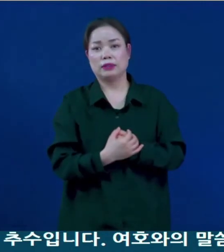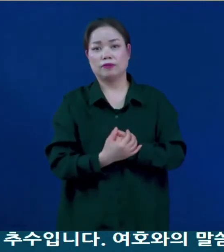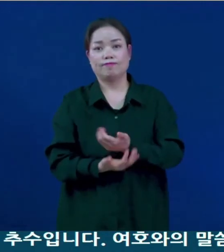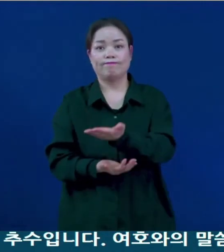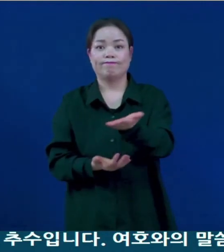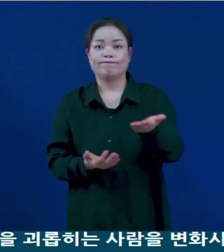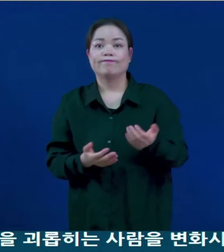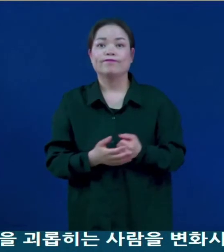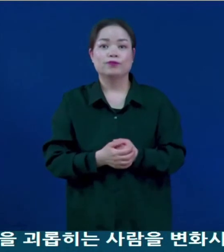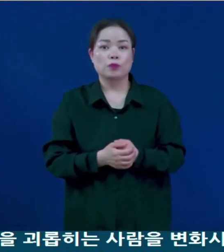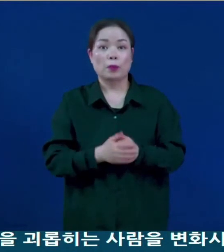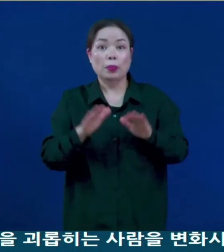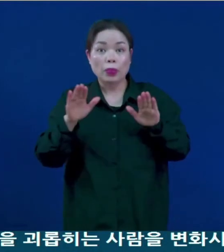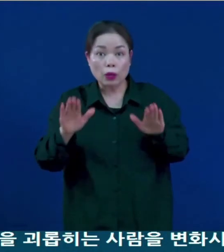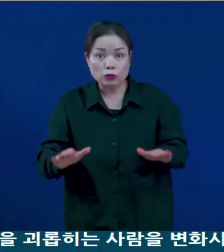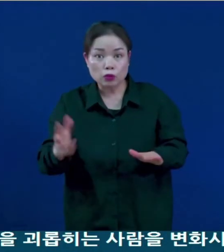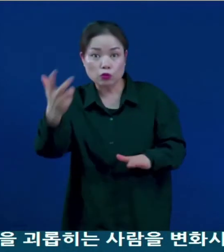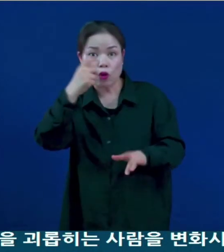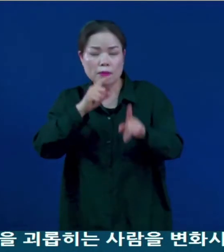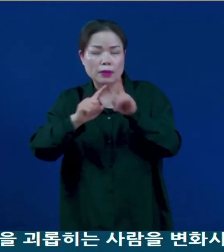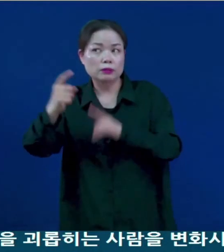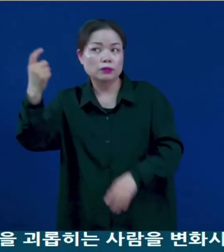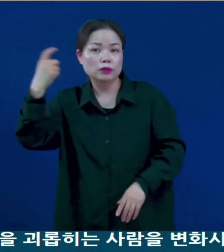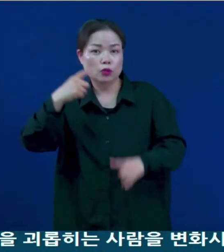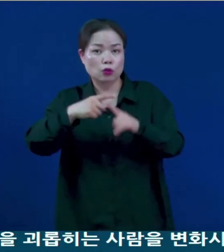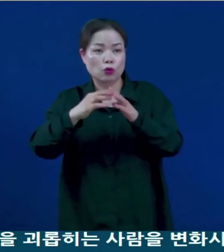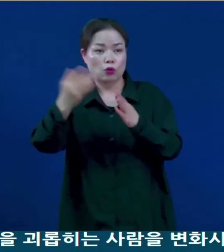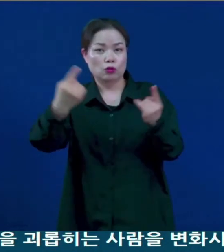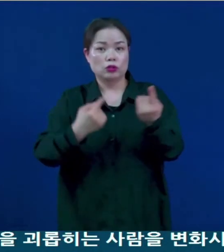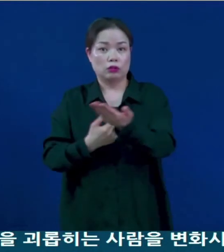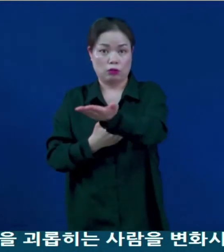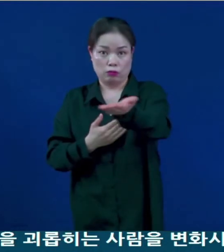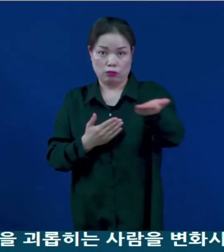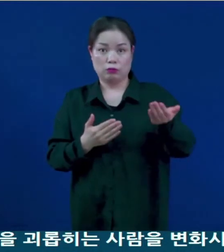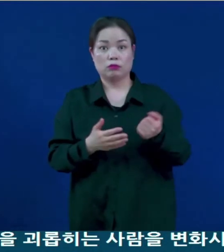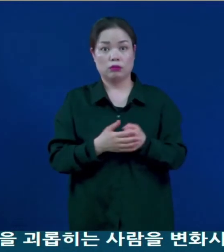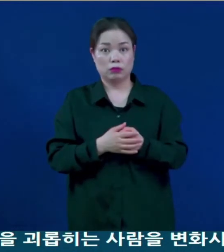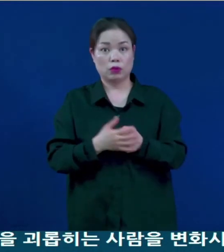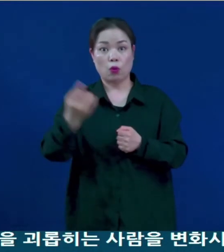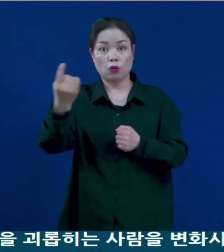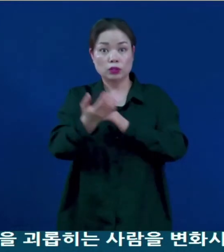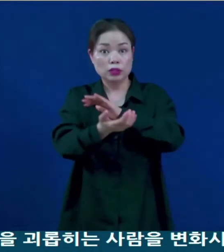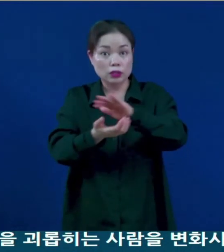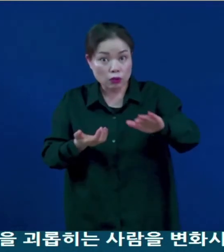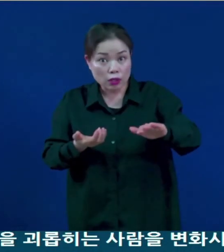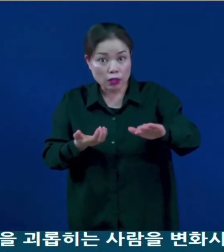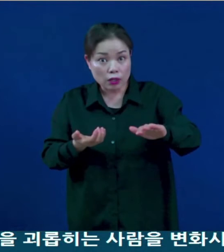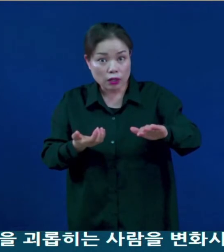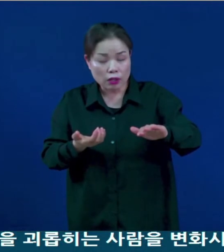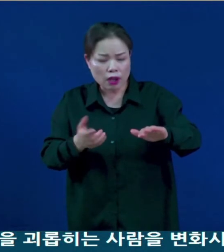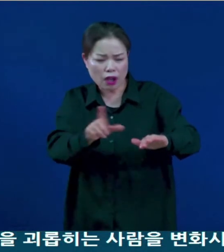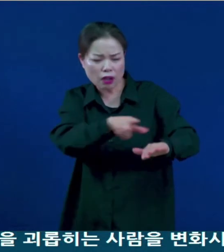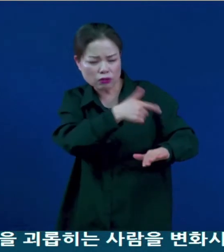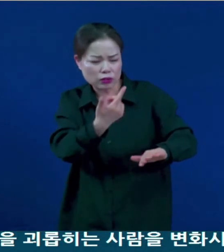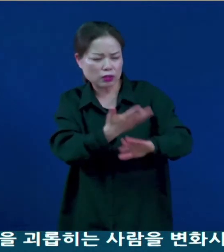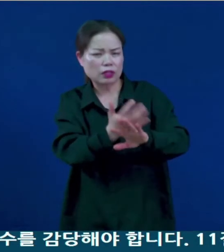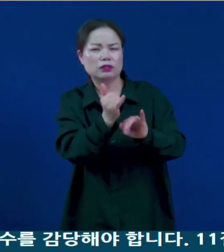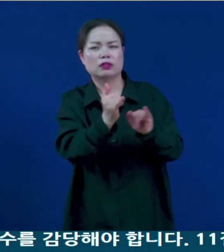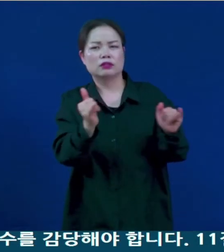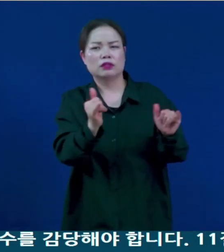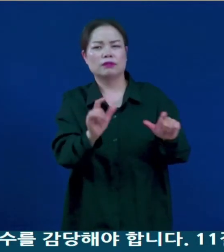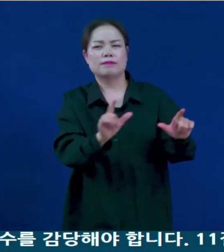여러분, 오늘 이렇게 여호와의 말씀을 들으러 교회에 오신 여러분, 오시기 전에 참 하루 종일 다른